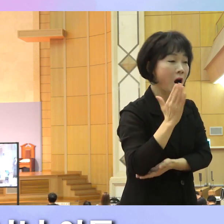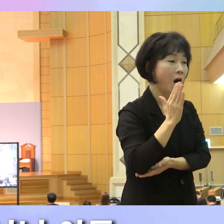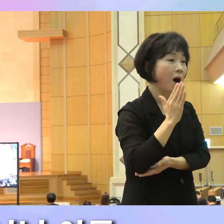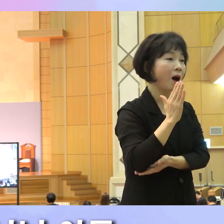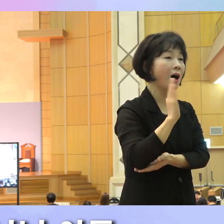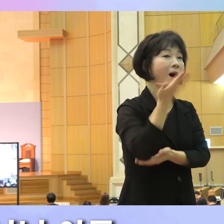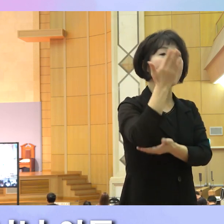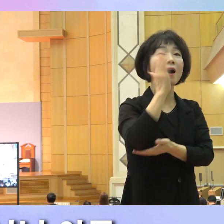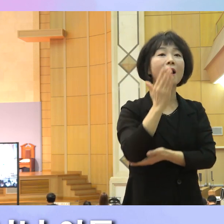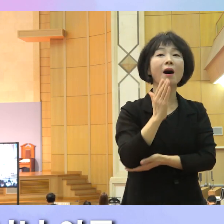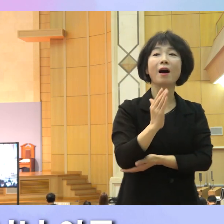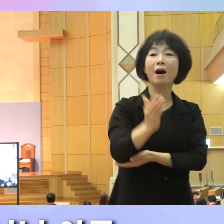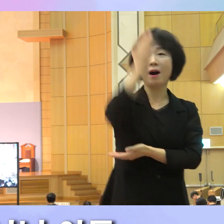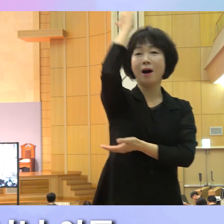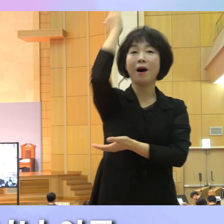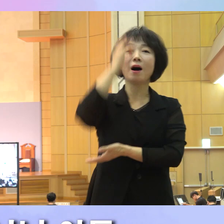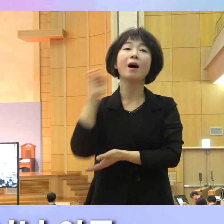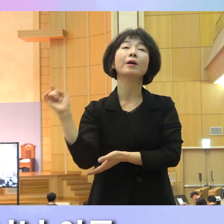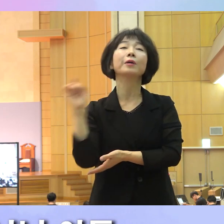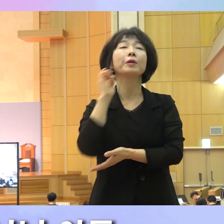영광